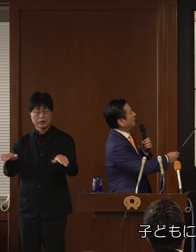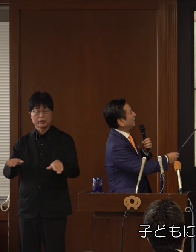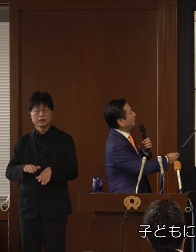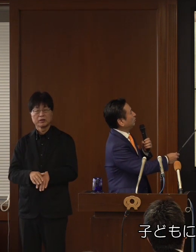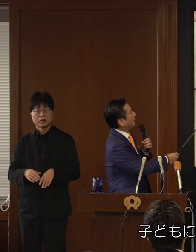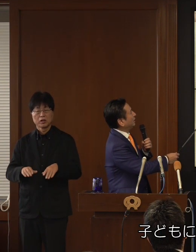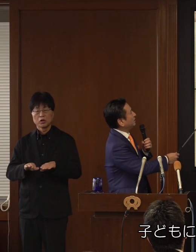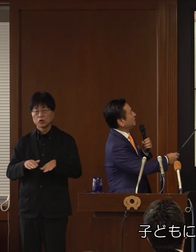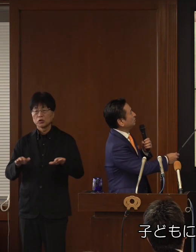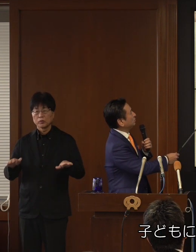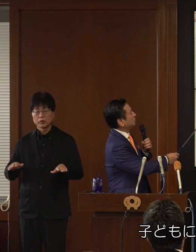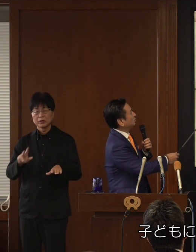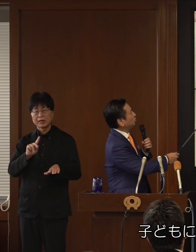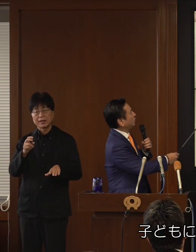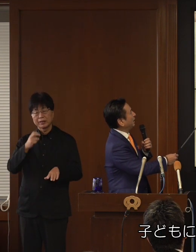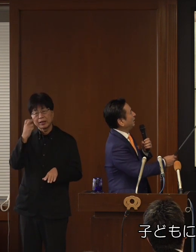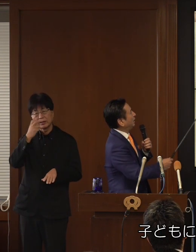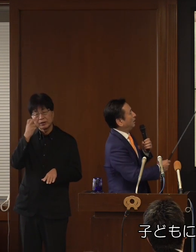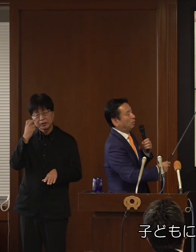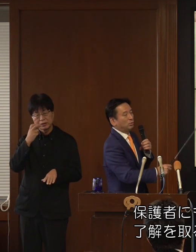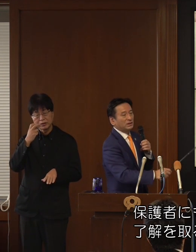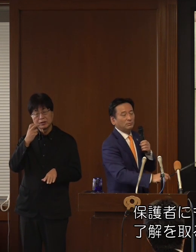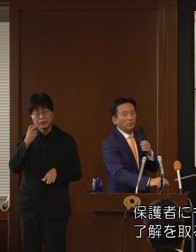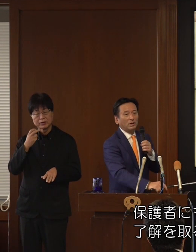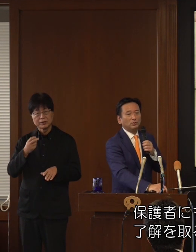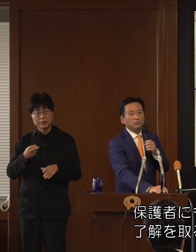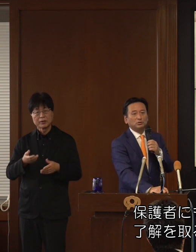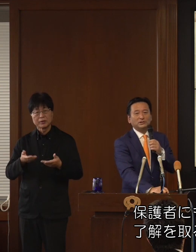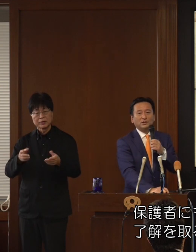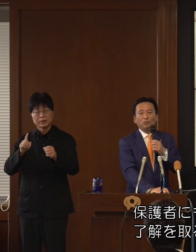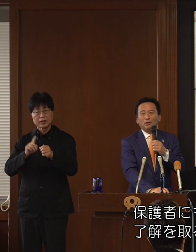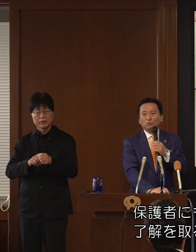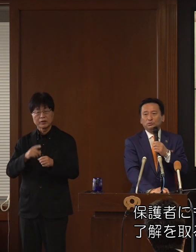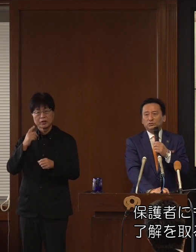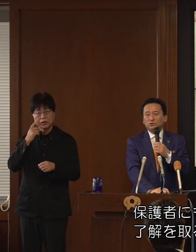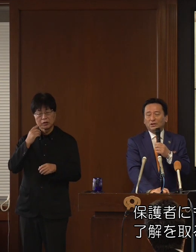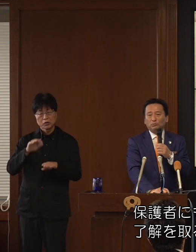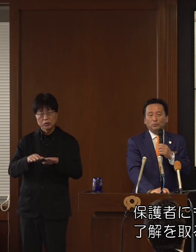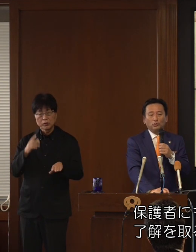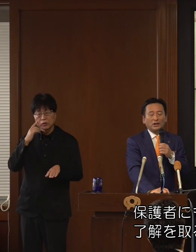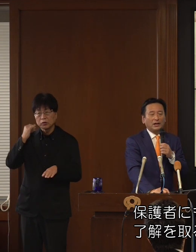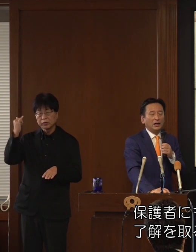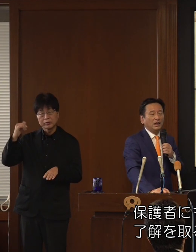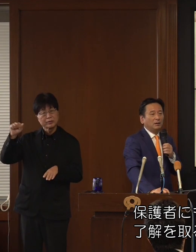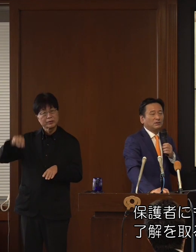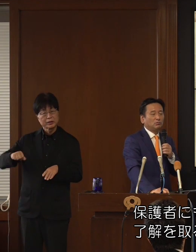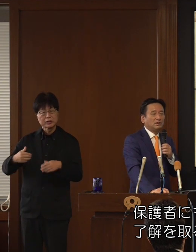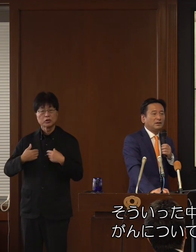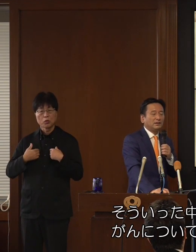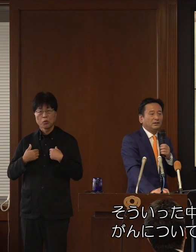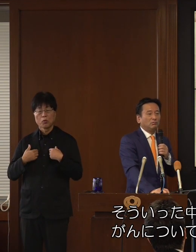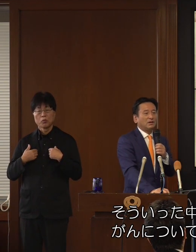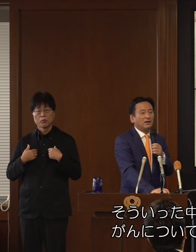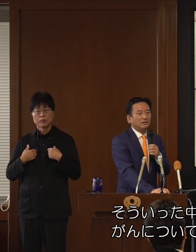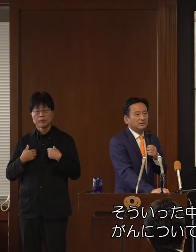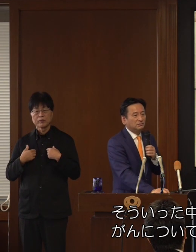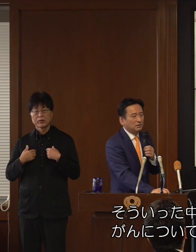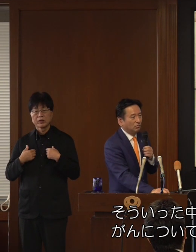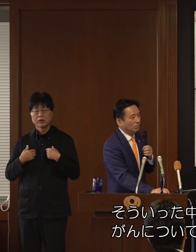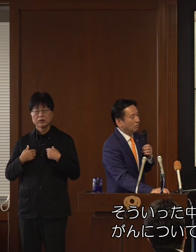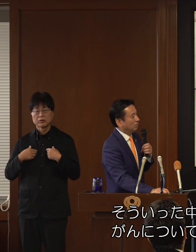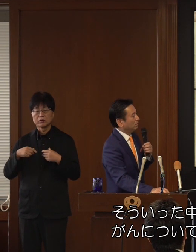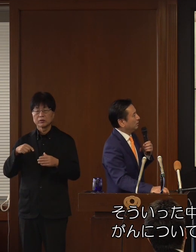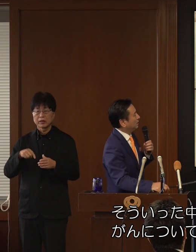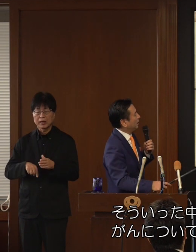子供にこのがん検診をすることで、保護者にもアプローチをして了解を取る必要があるものだから、まあ、そういった中でいろんながん